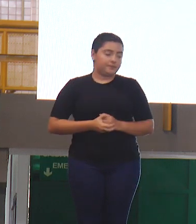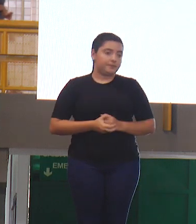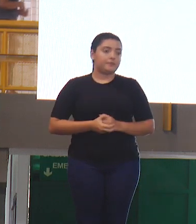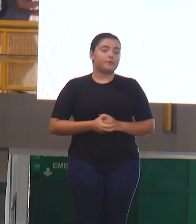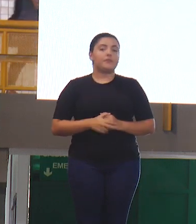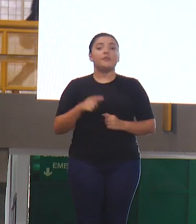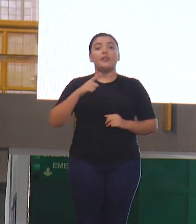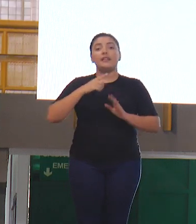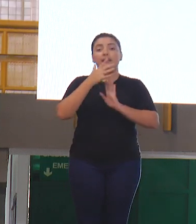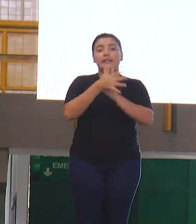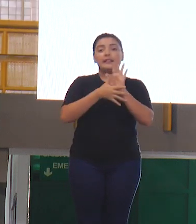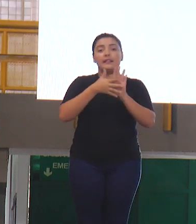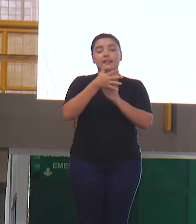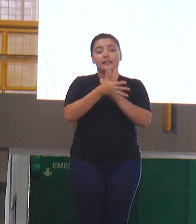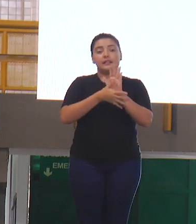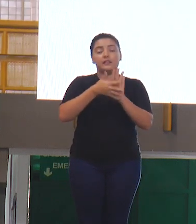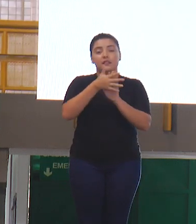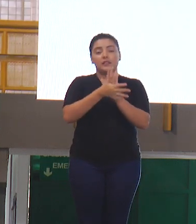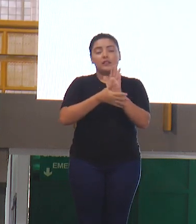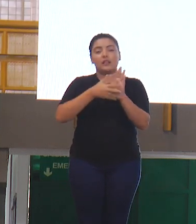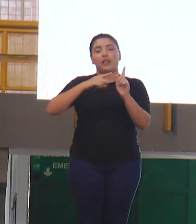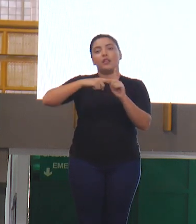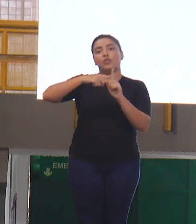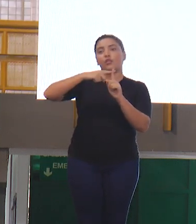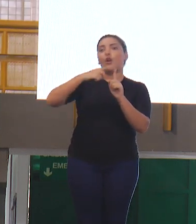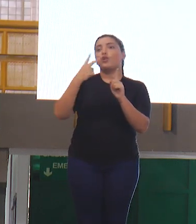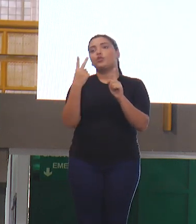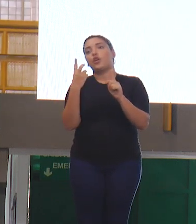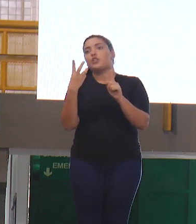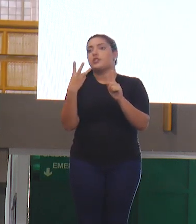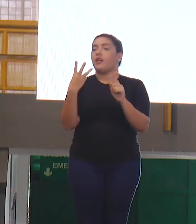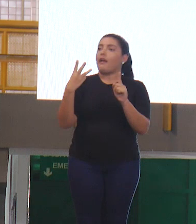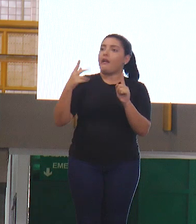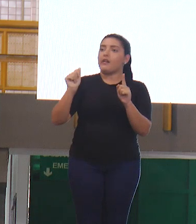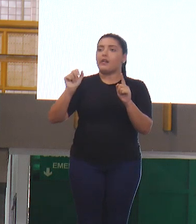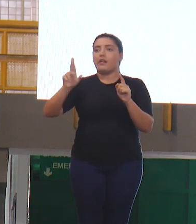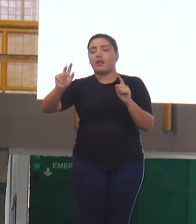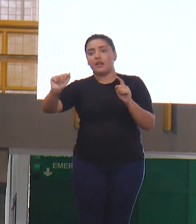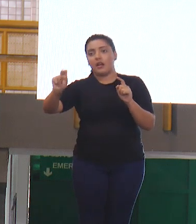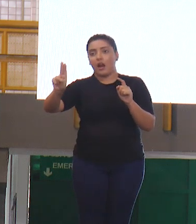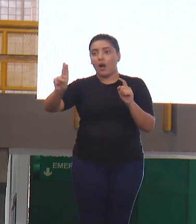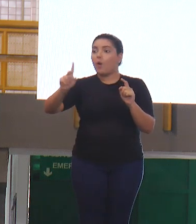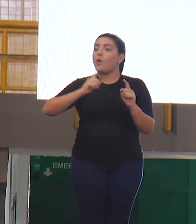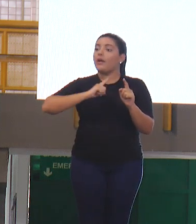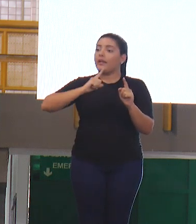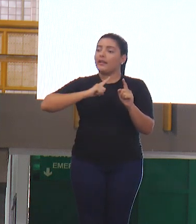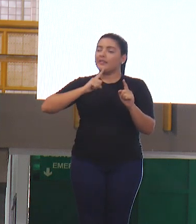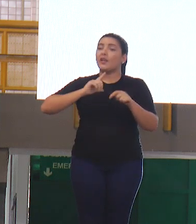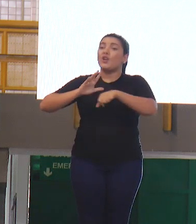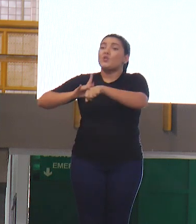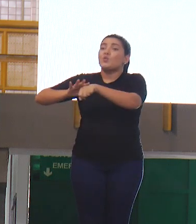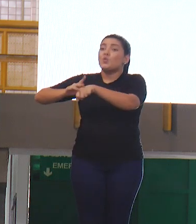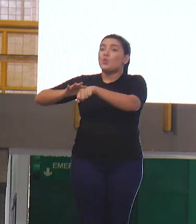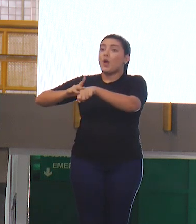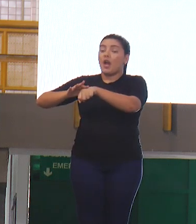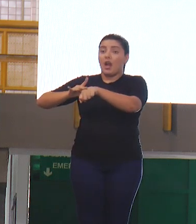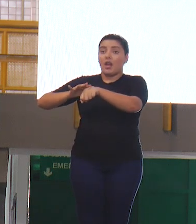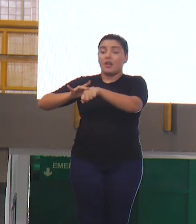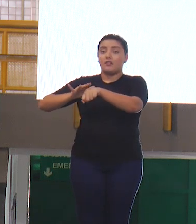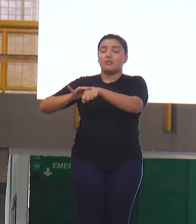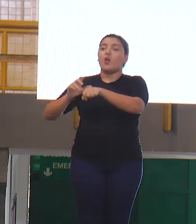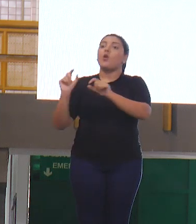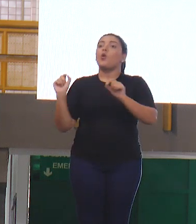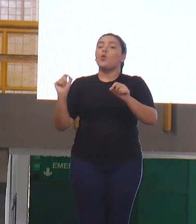como o testículo trabalha numa temperatura de 2 a 3 graus, existe uma patologia em que